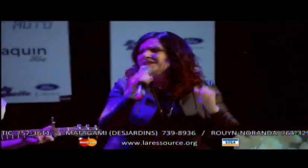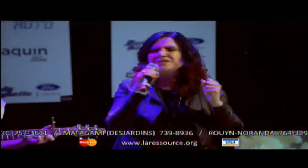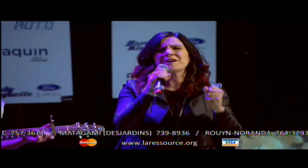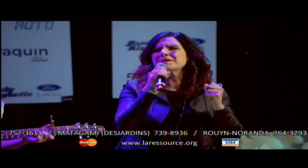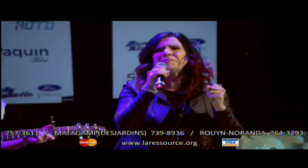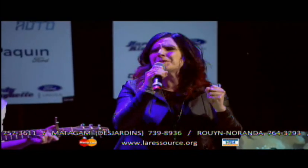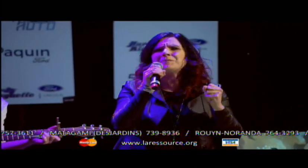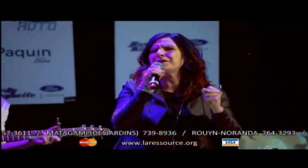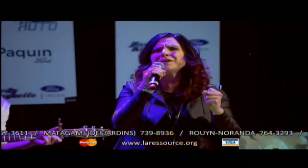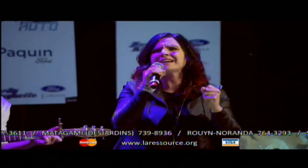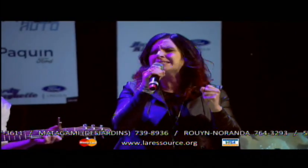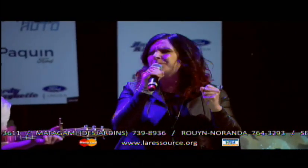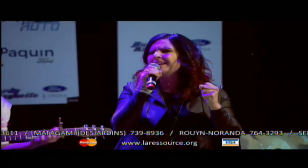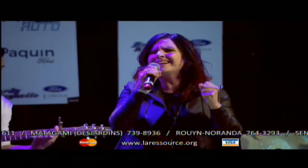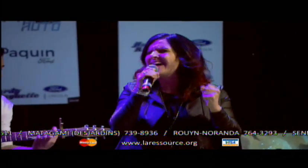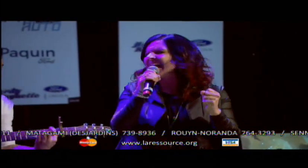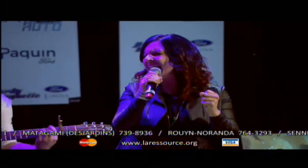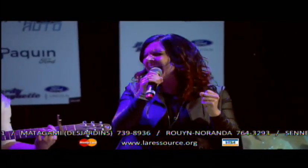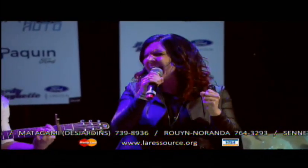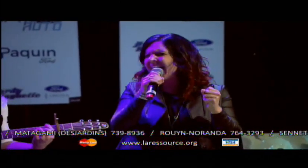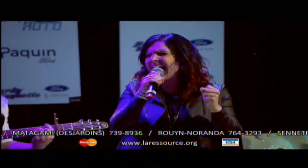poitrine. Je ne peux plus